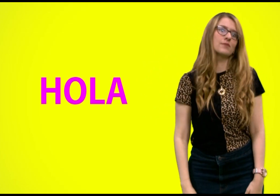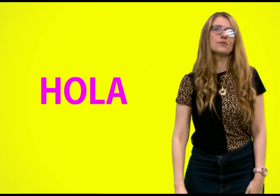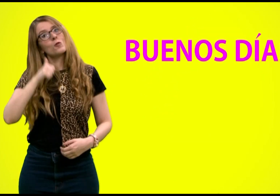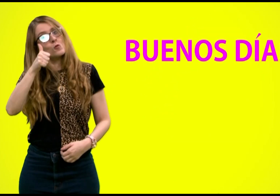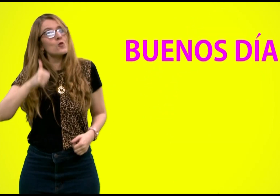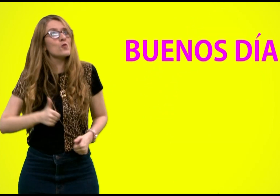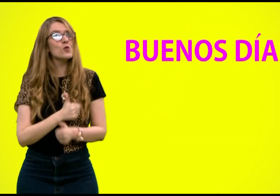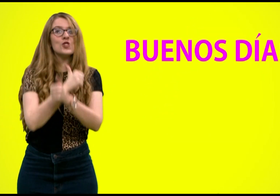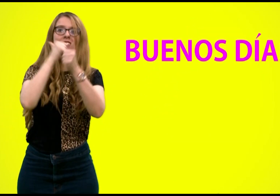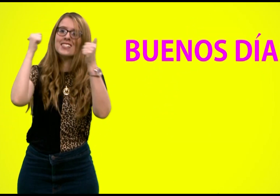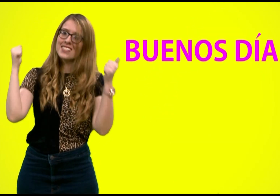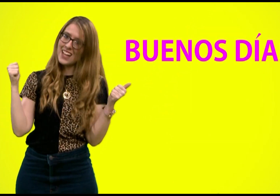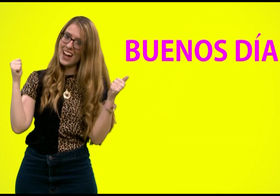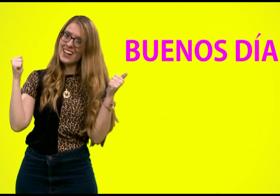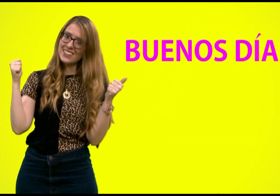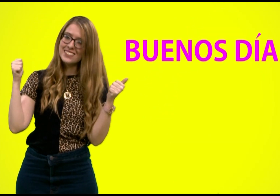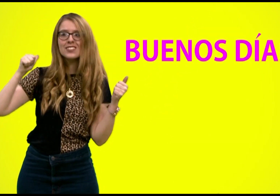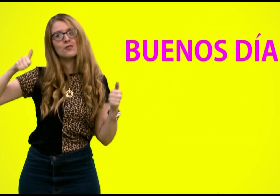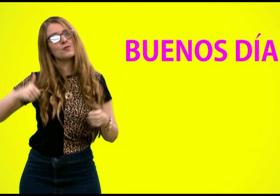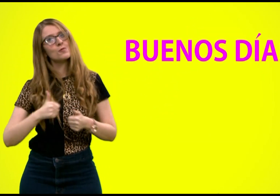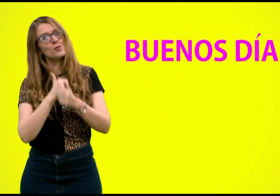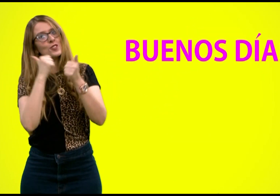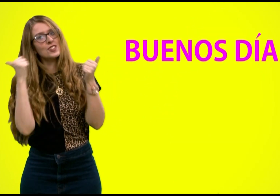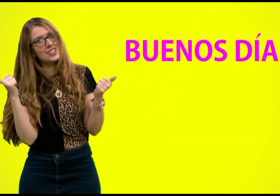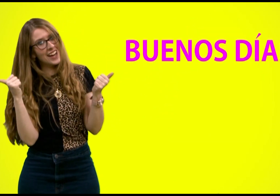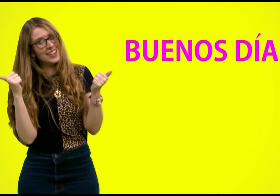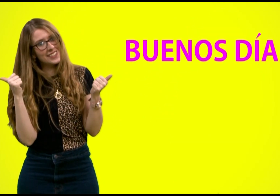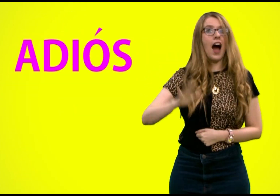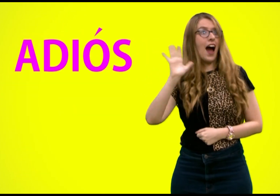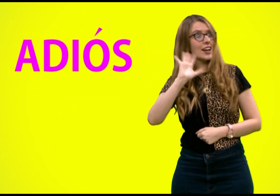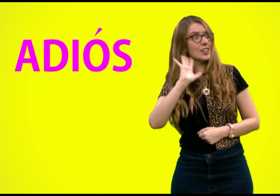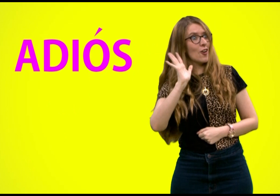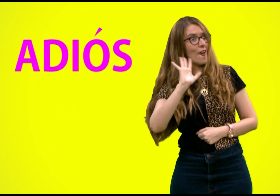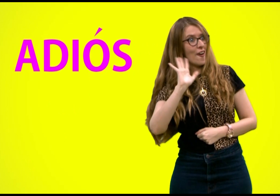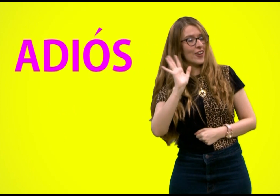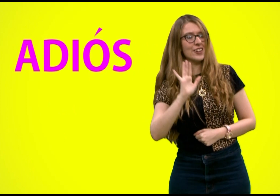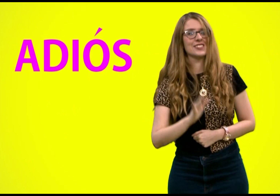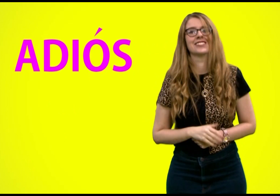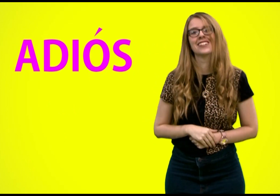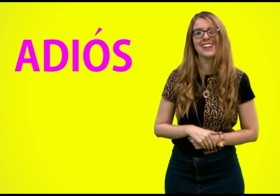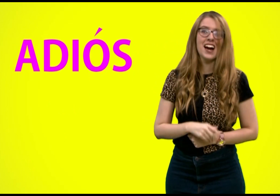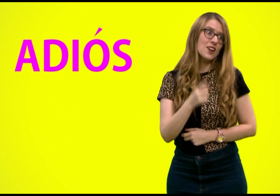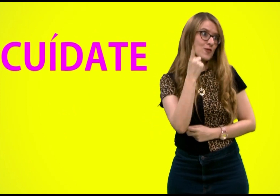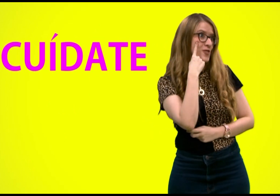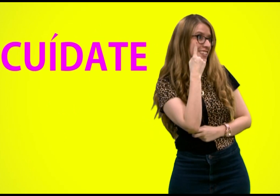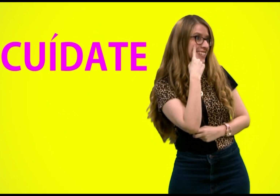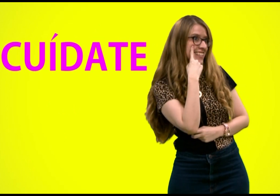buenos días buenos días adiós cuídate